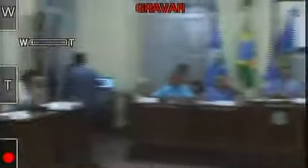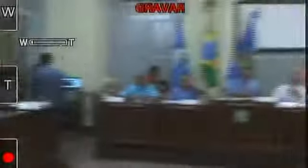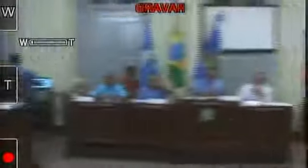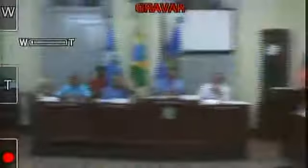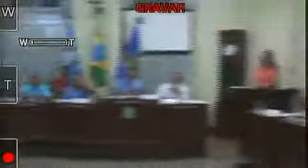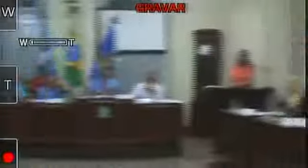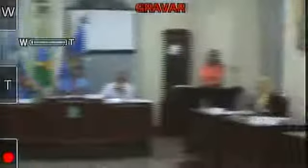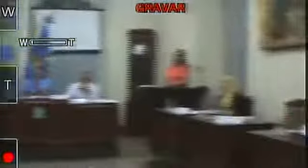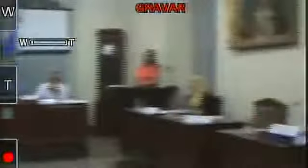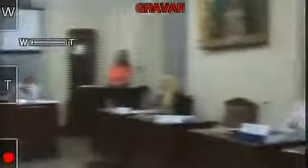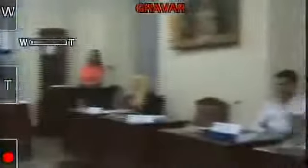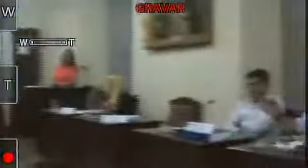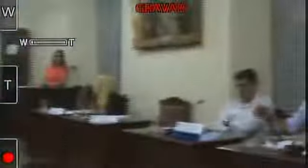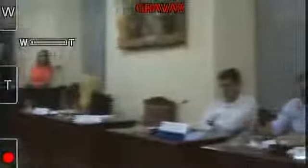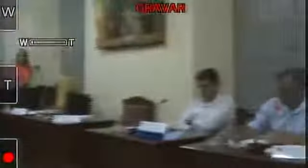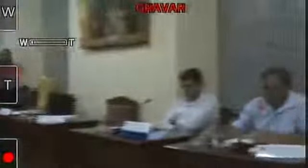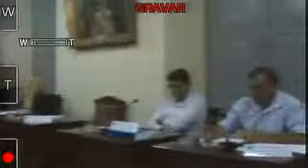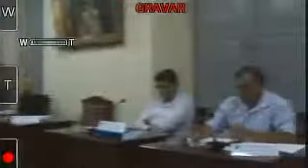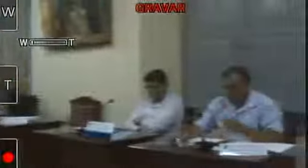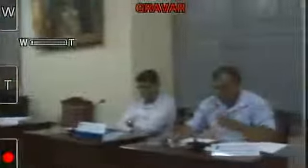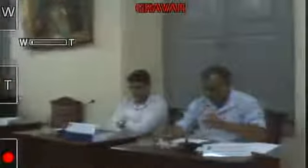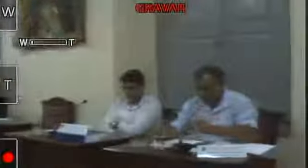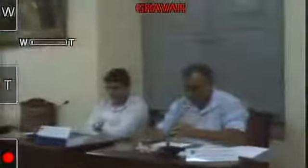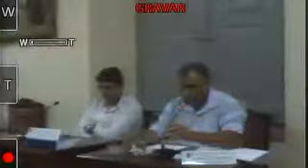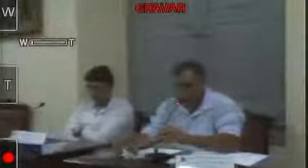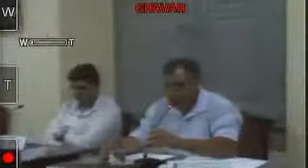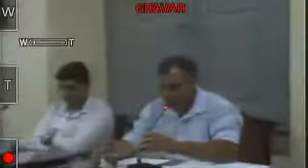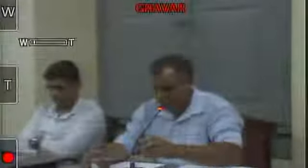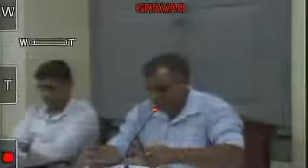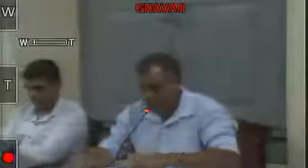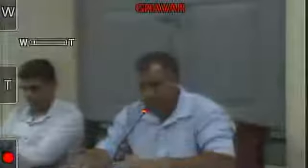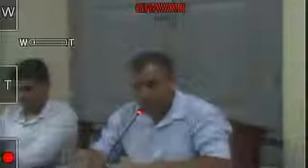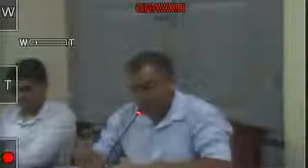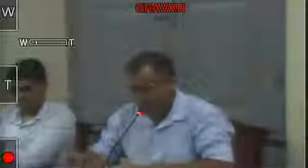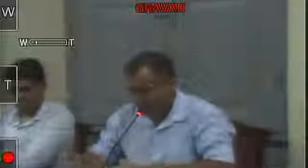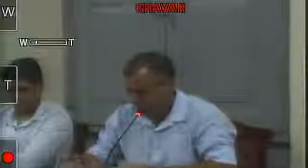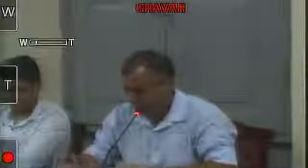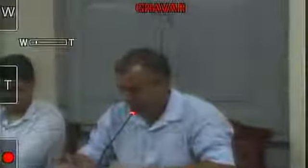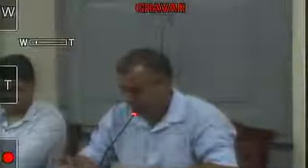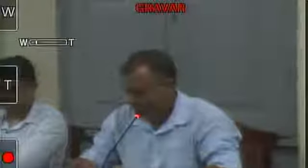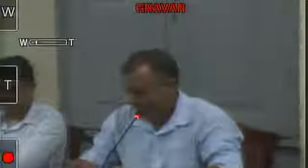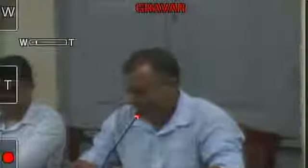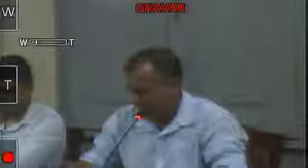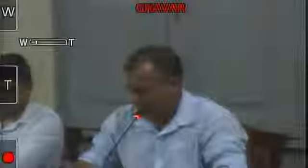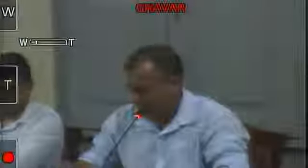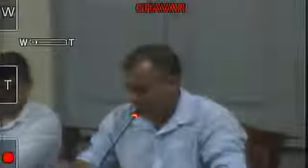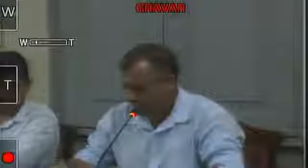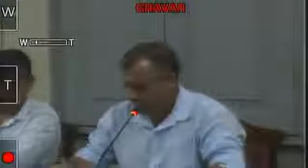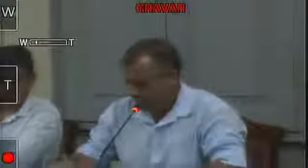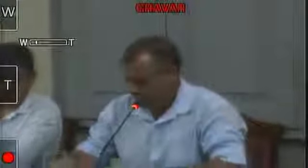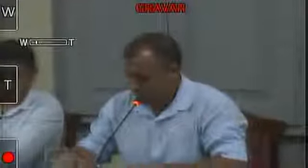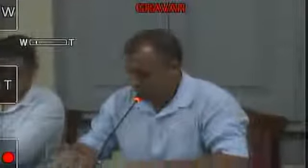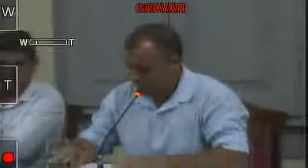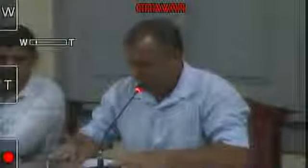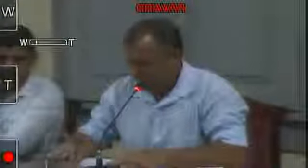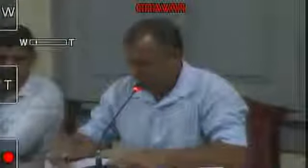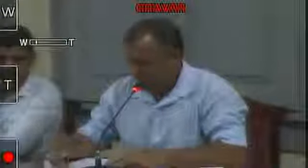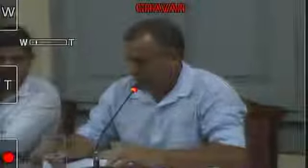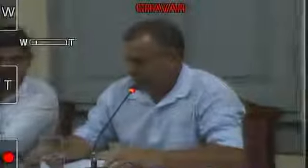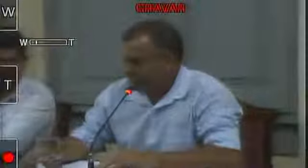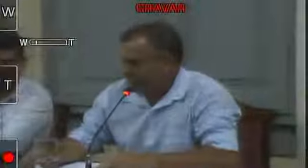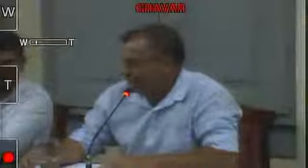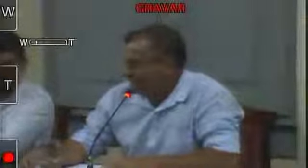Presidente, boa noite a todos, boa noite, secretária, a todos os convidados aqui, o pessoal que acompanha pela internet. Eu